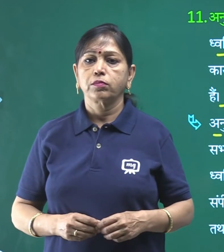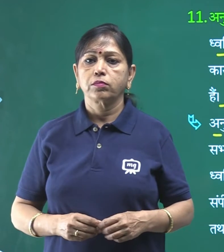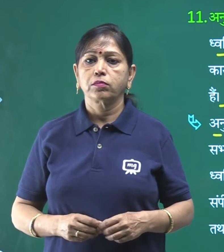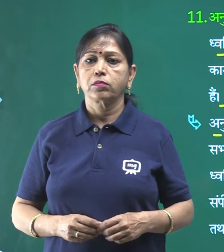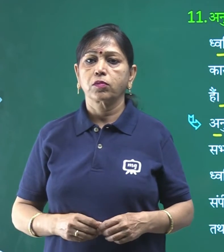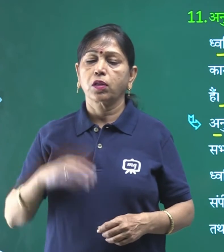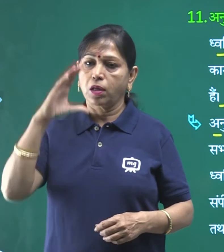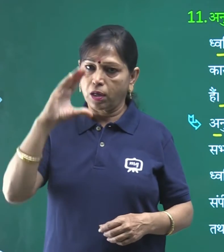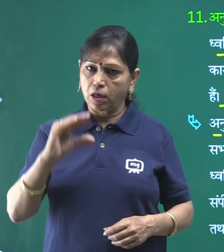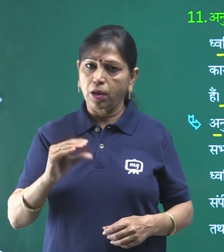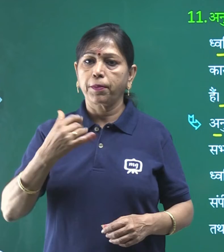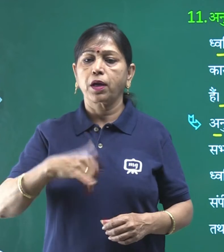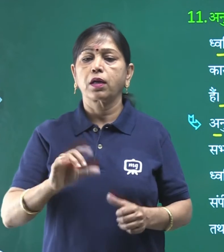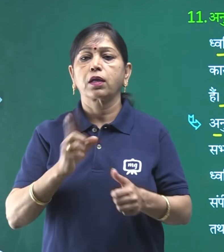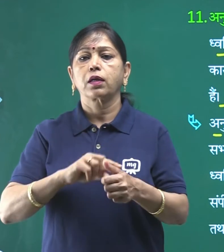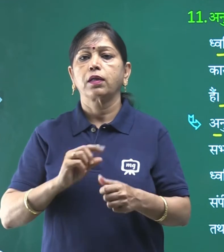कम करने के लिए